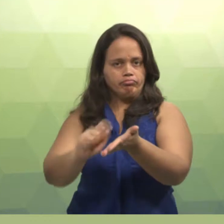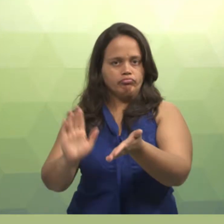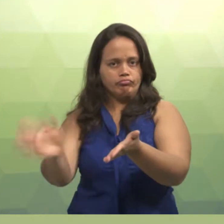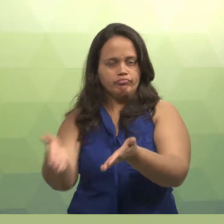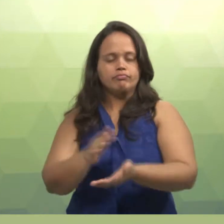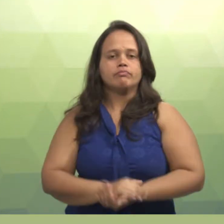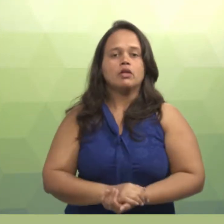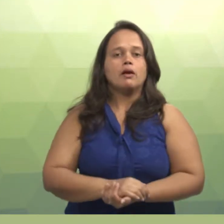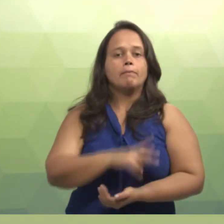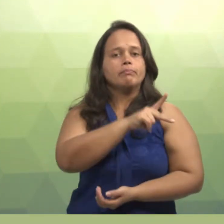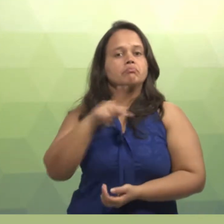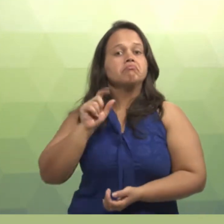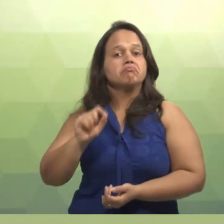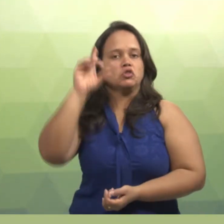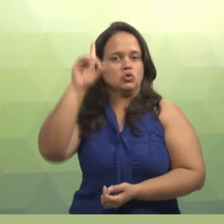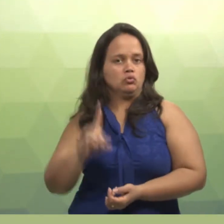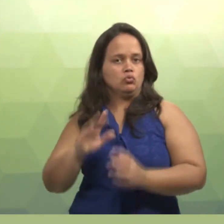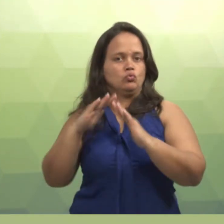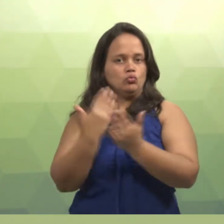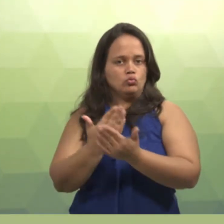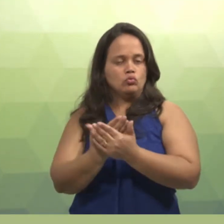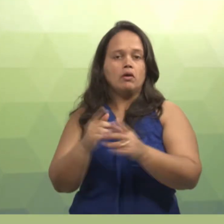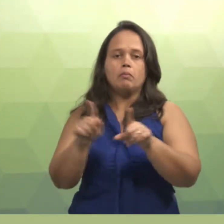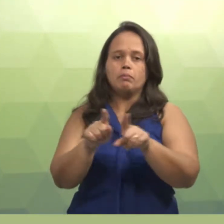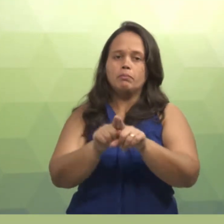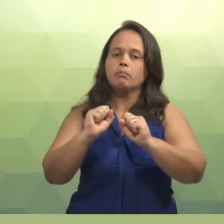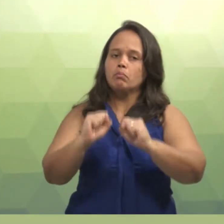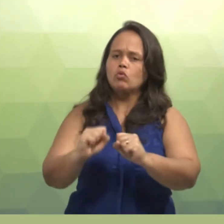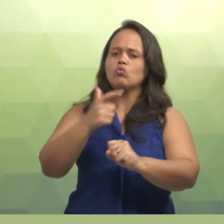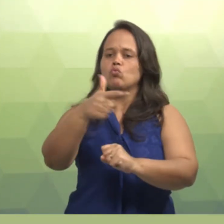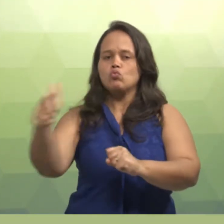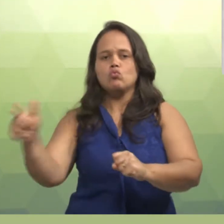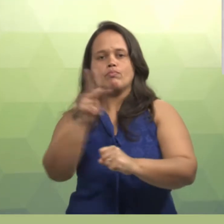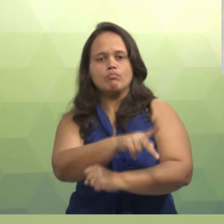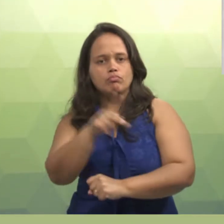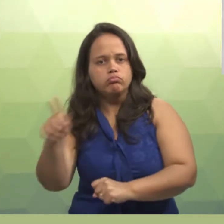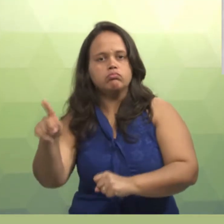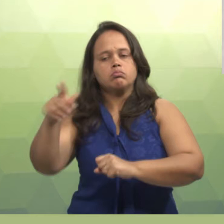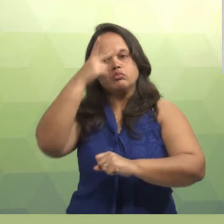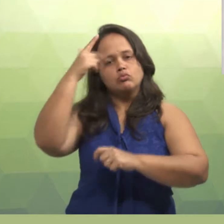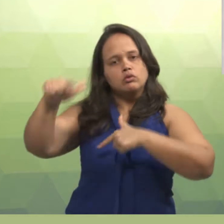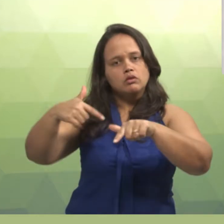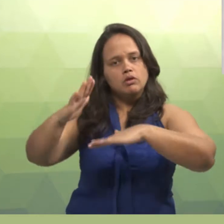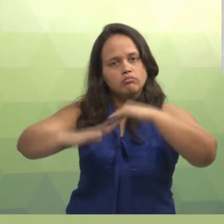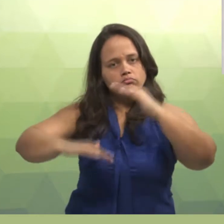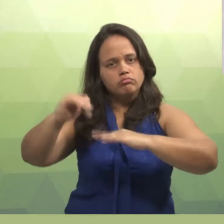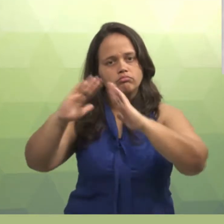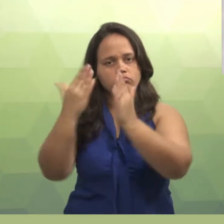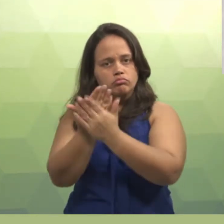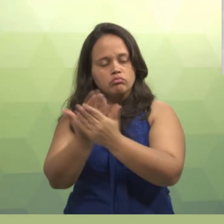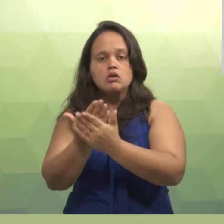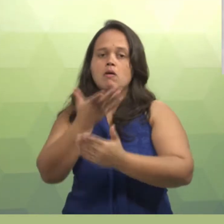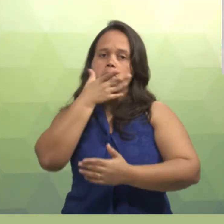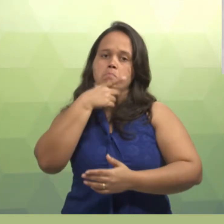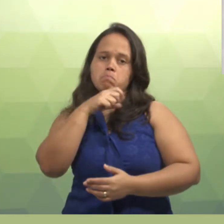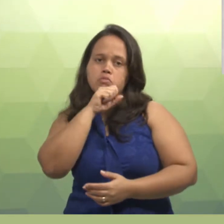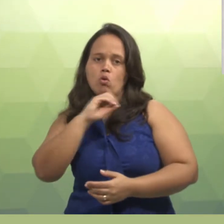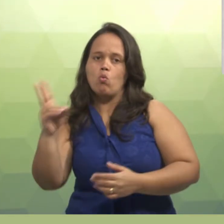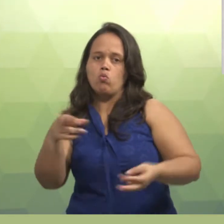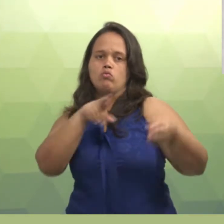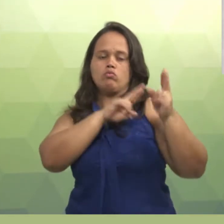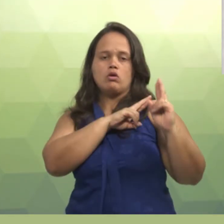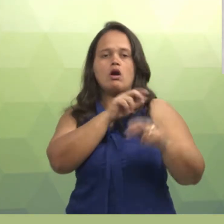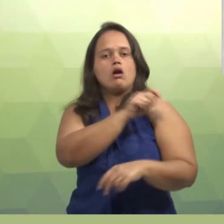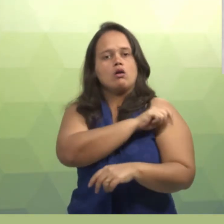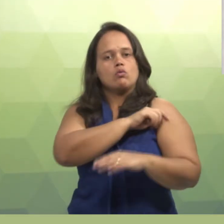escola, pais e responsáveis, alunos maiores de 18 anos. Outro assunto importante aqui é sobre